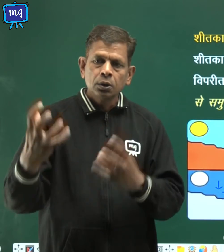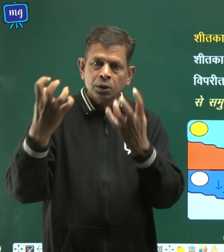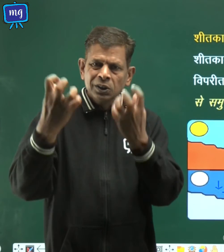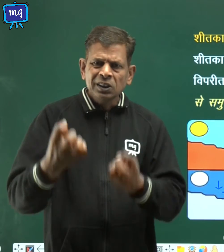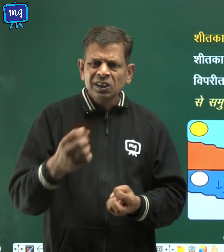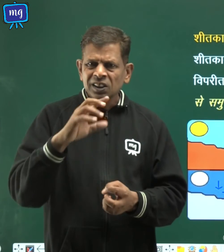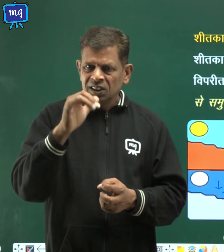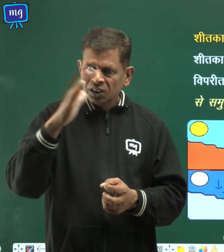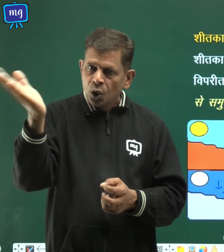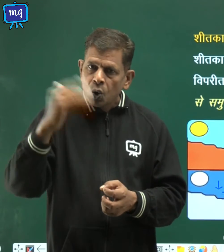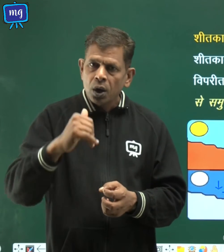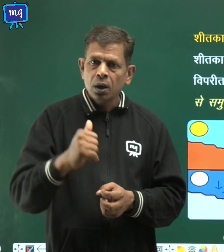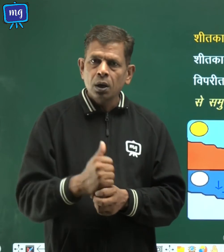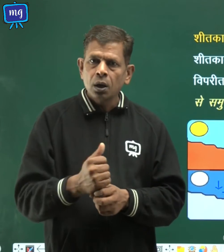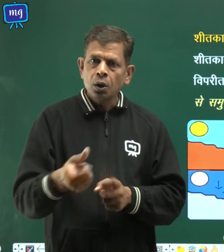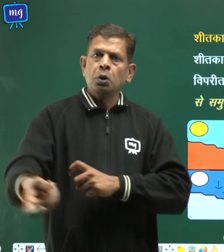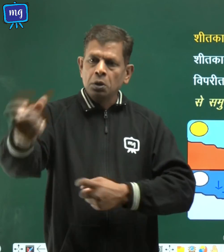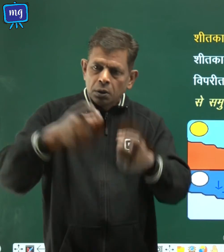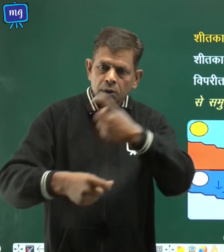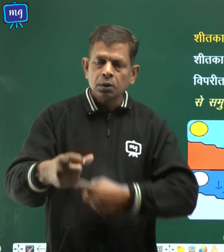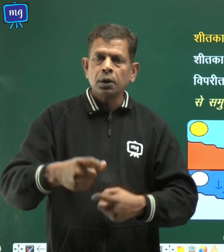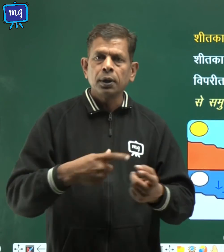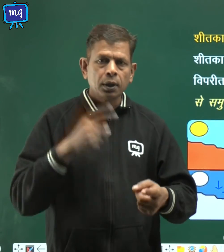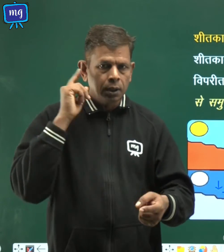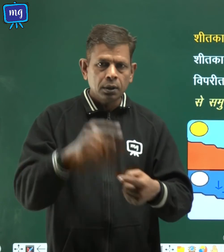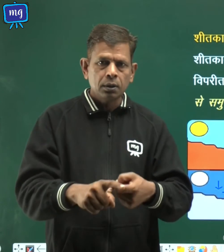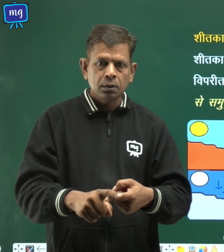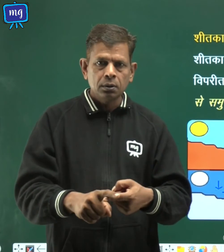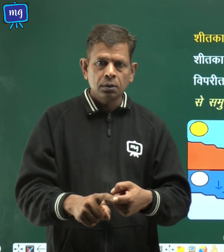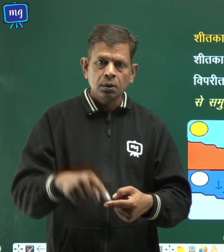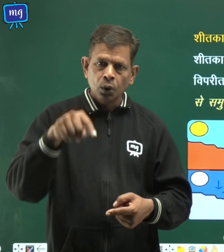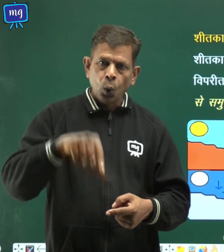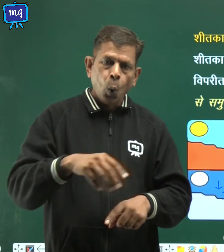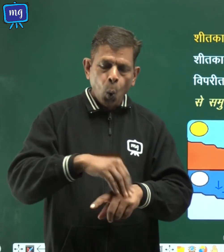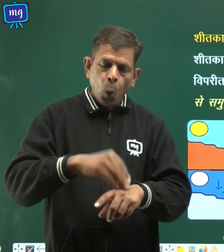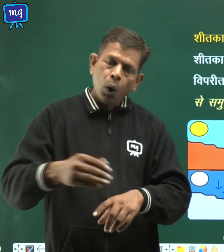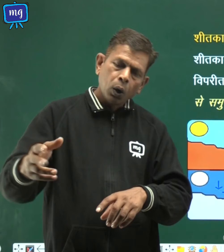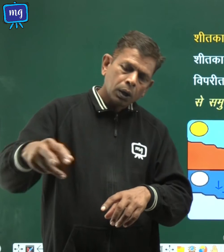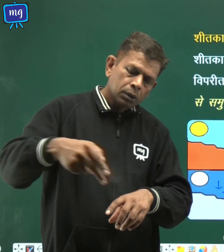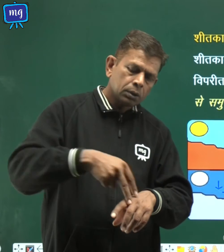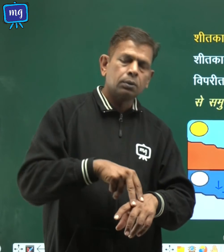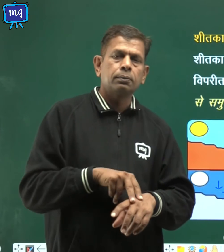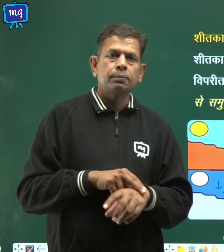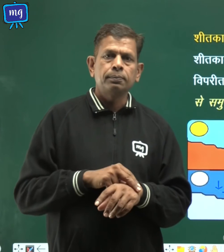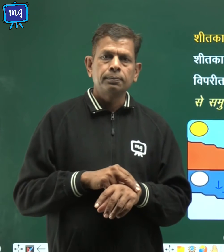ठंडी हवाएं इसका स्थान लेने के लिए थल की ओर चलती हैं